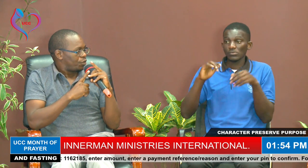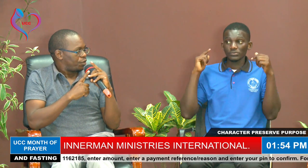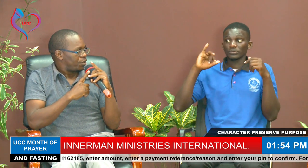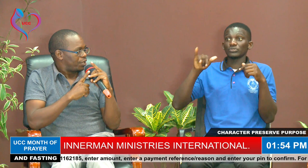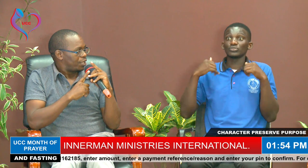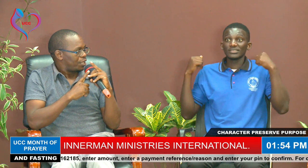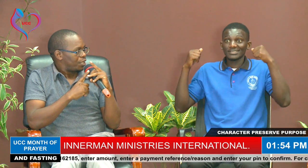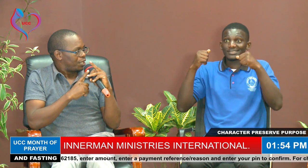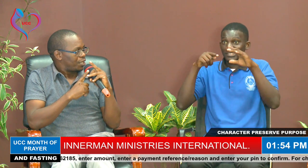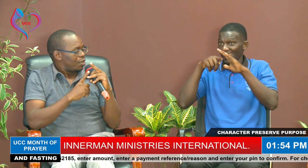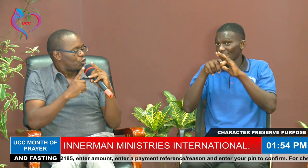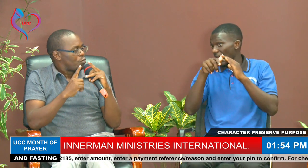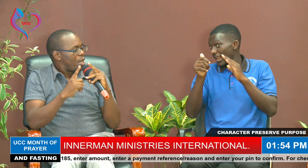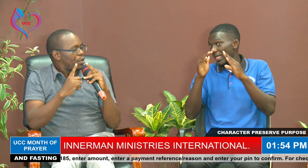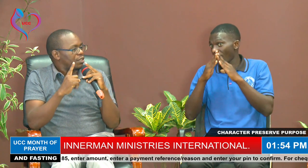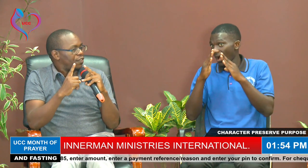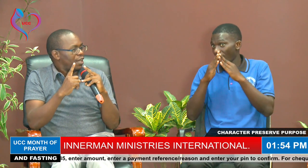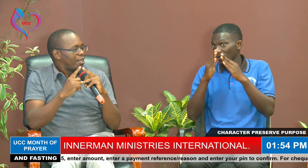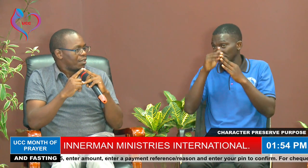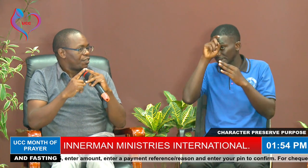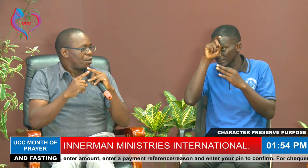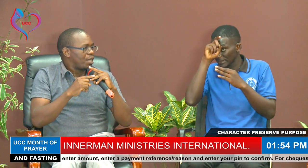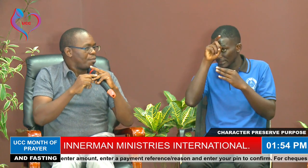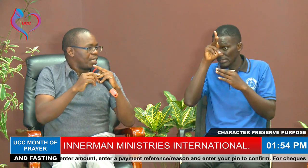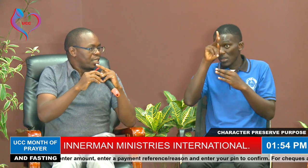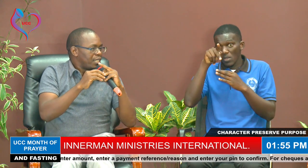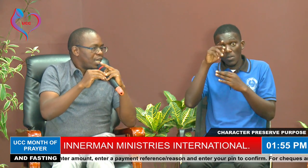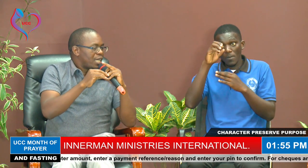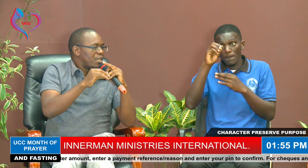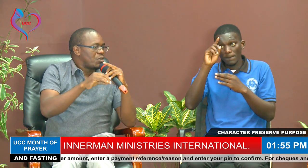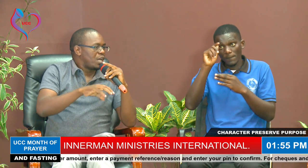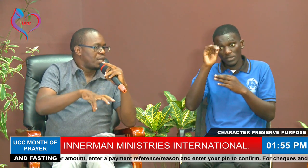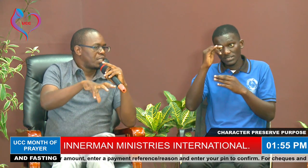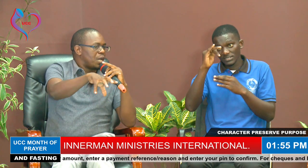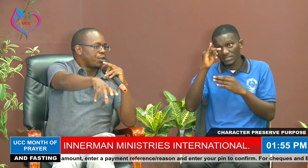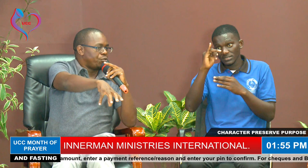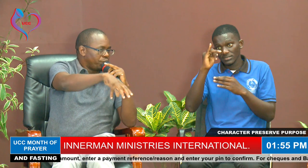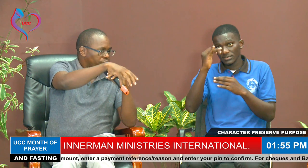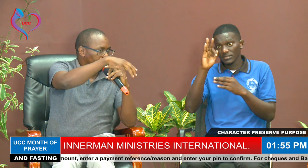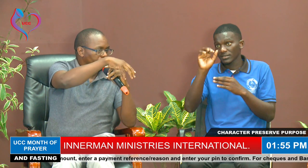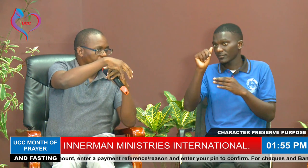Chitufu bichidi mu nyumba ya Potifa yafunayo garment agende mu garment ya baddu.